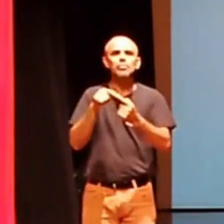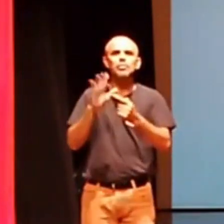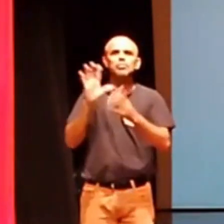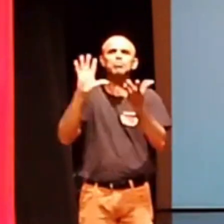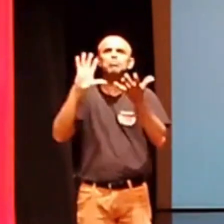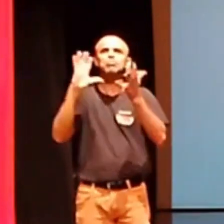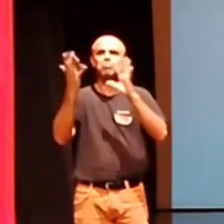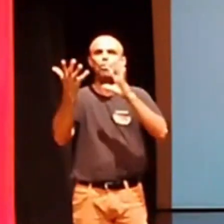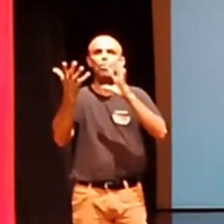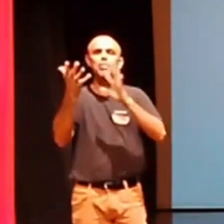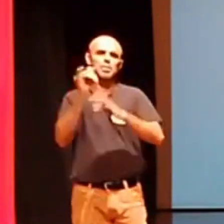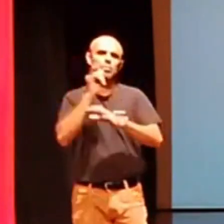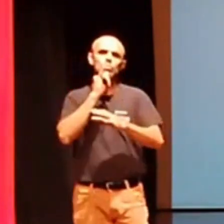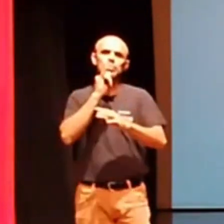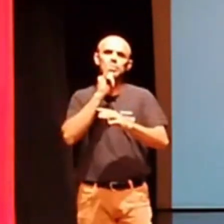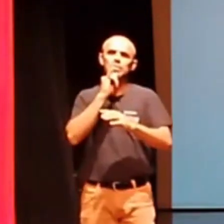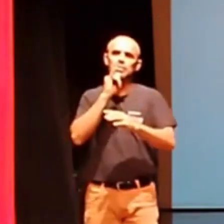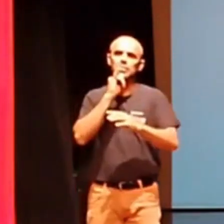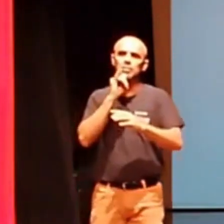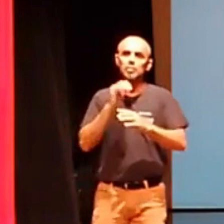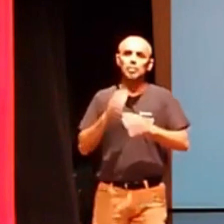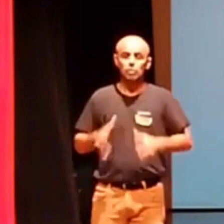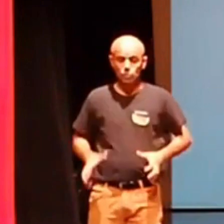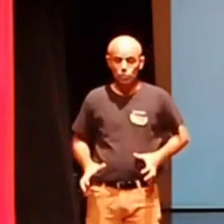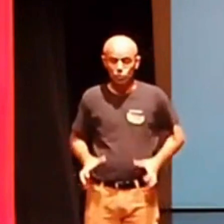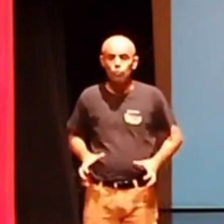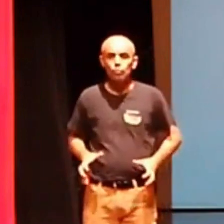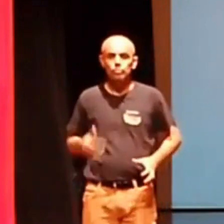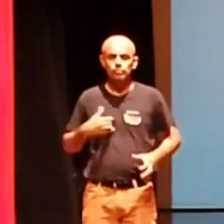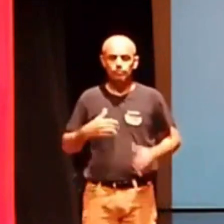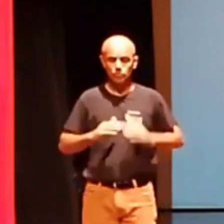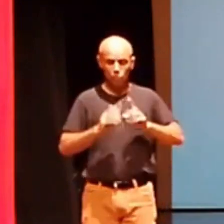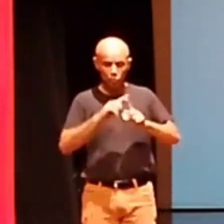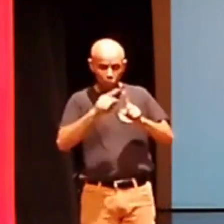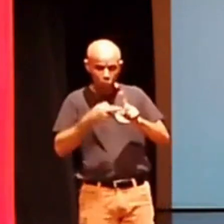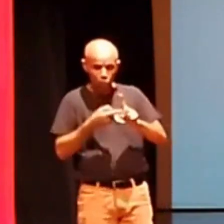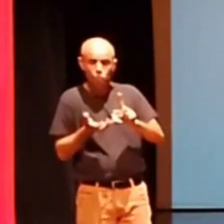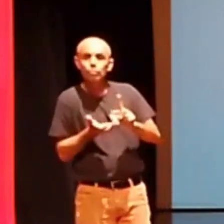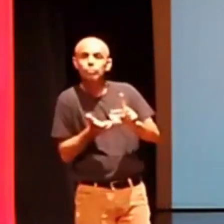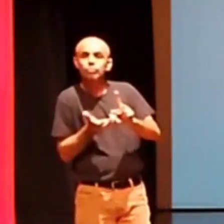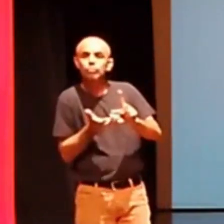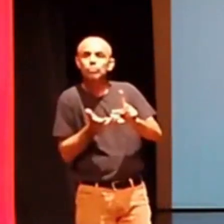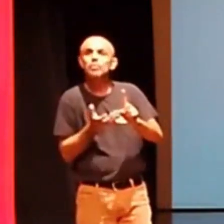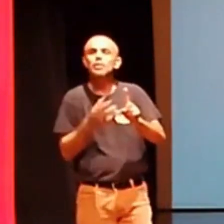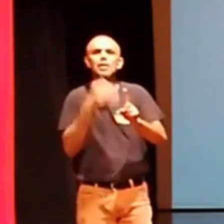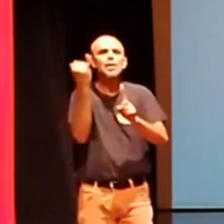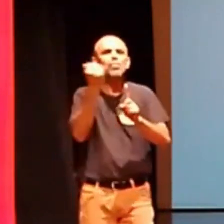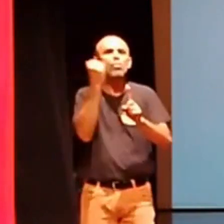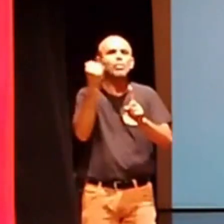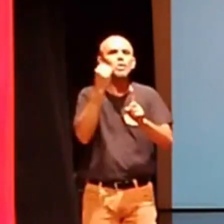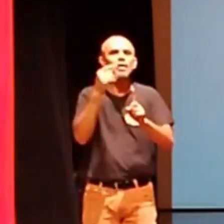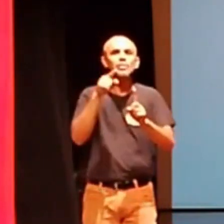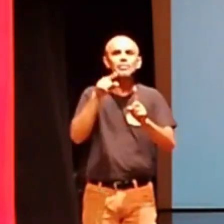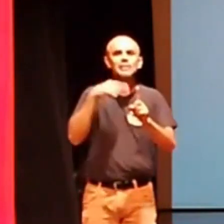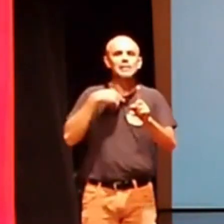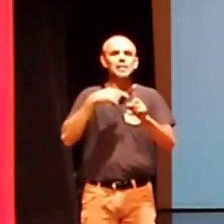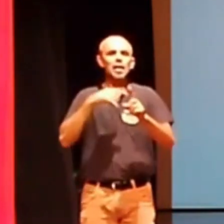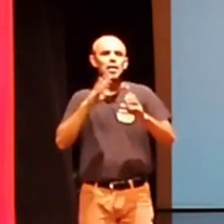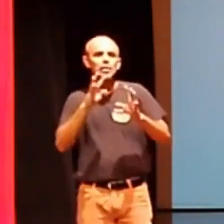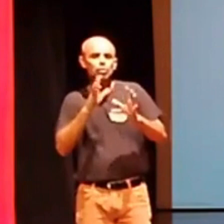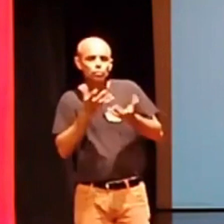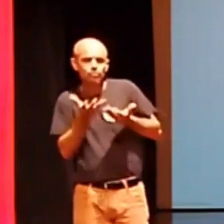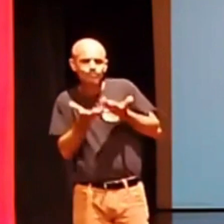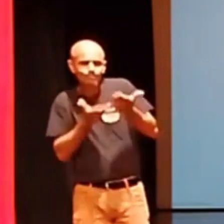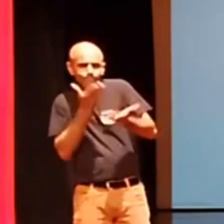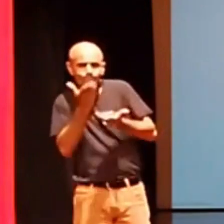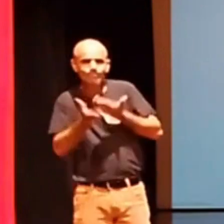situações, no caso aqui da articulação sacroiliaca, quando comparado a um placebo, ele houve melhora, mas é importante dizer que existe técnica para